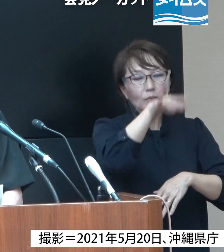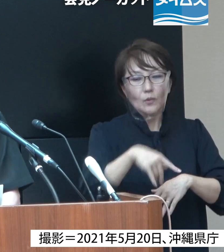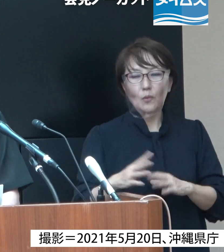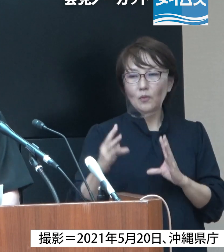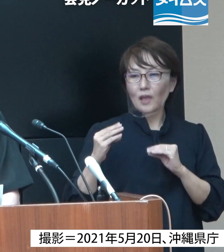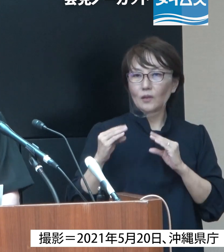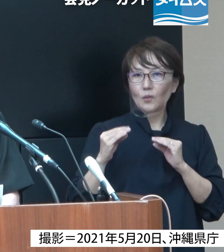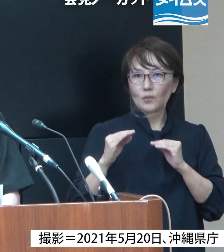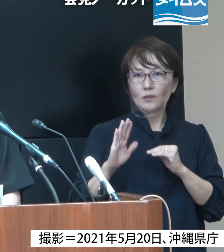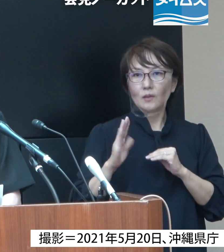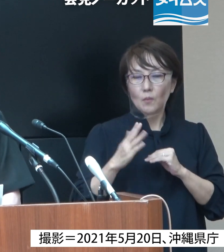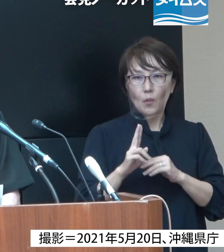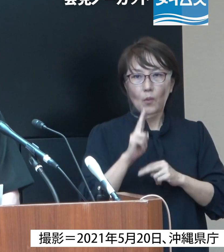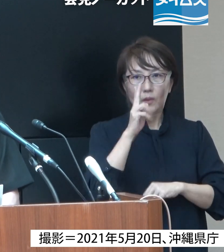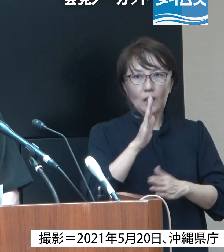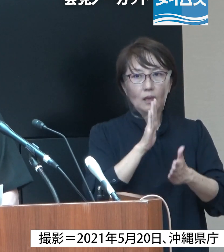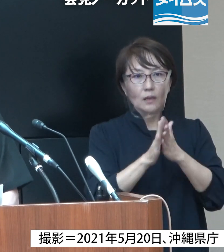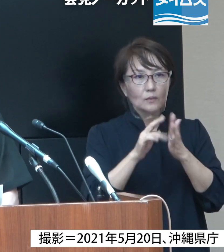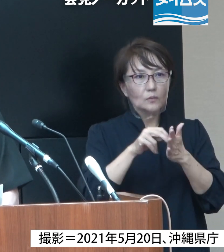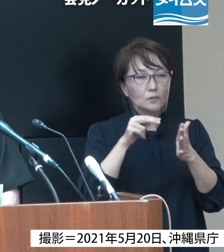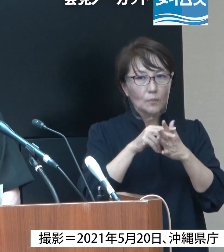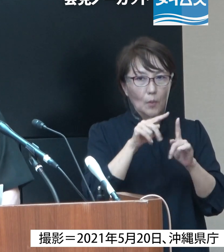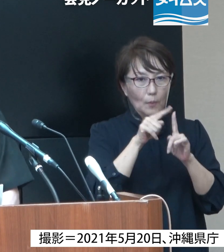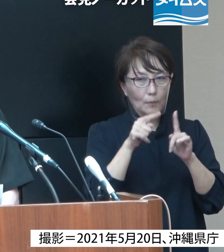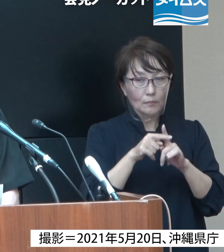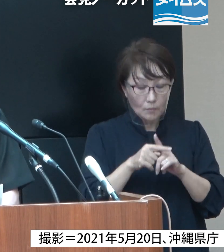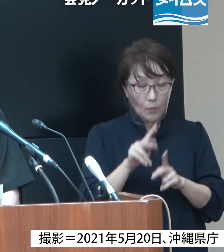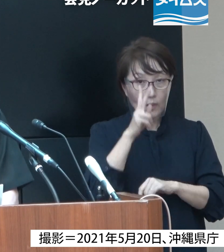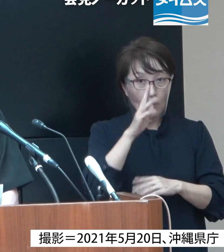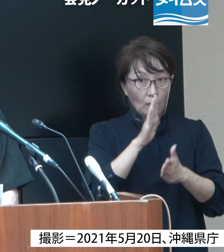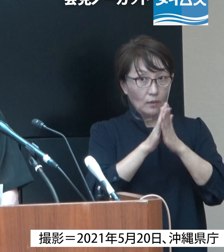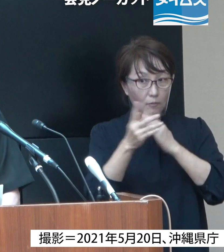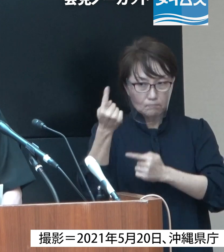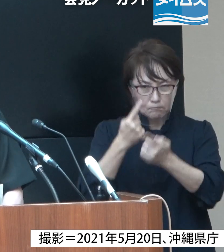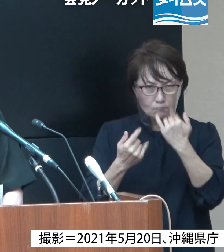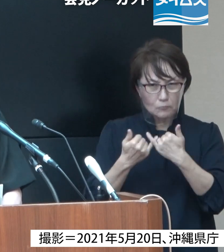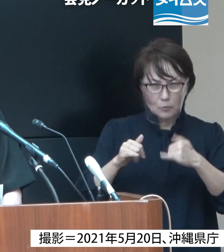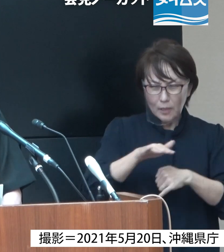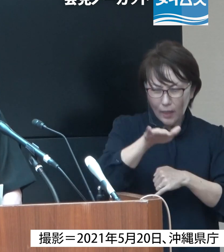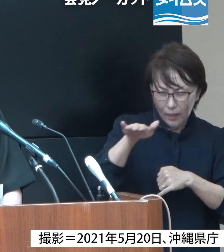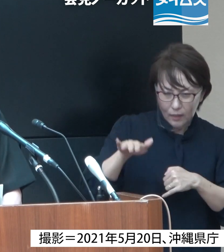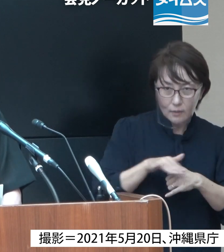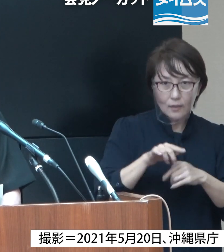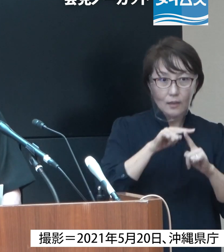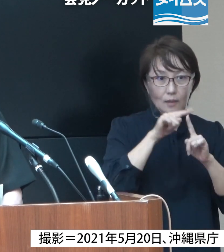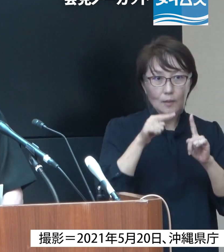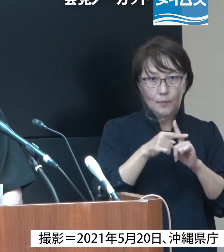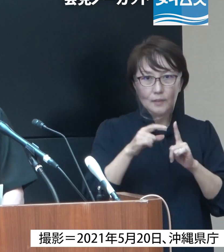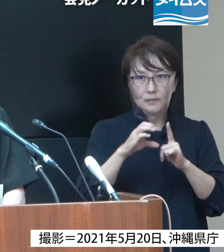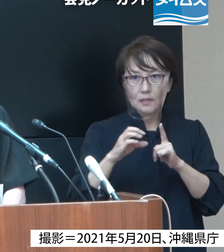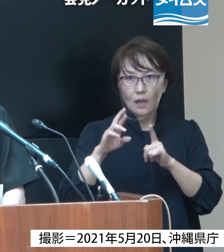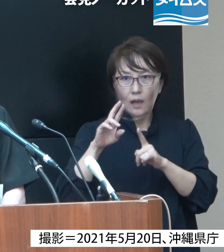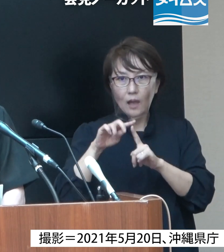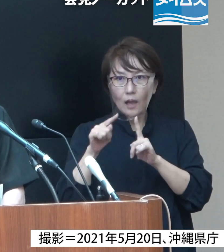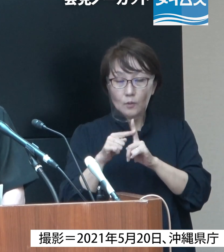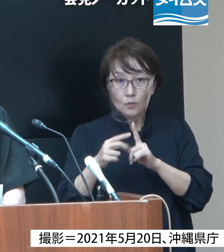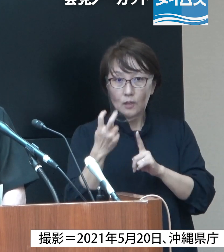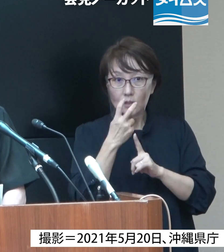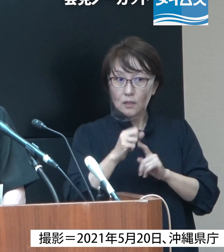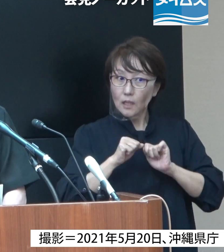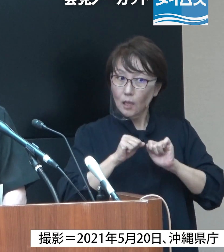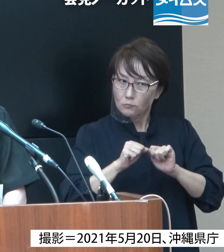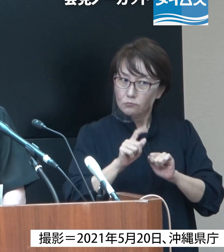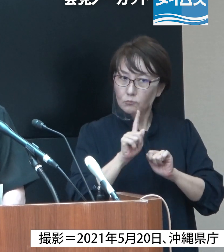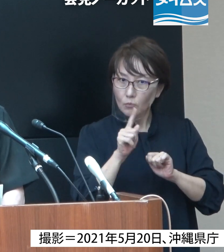その、県としても PCR 検査、来県者全員にっていうのを批判したんだけどとか、そういう話っていうのはされたんですか？ いえ、し